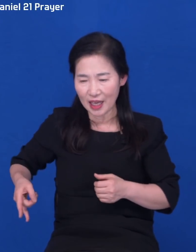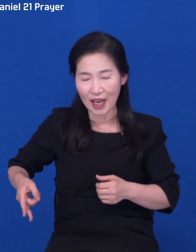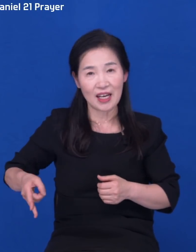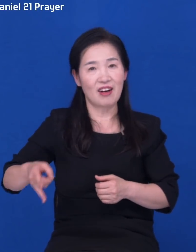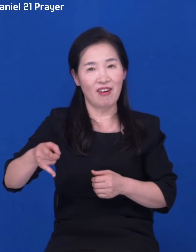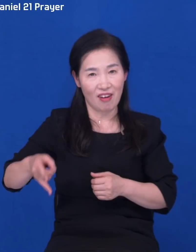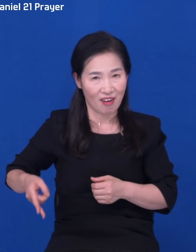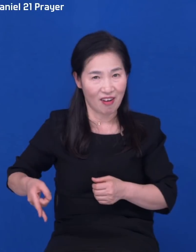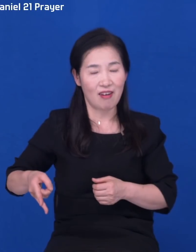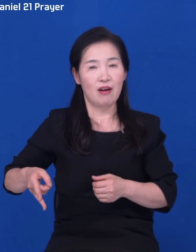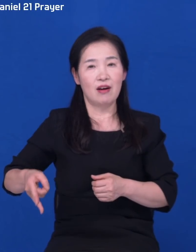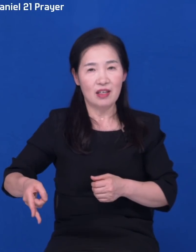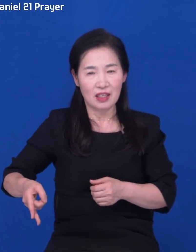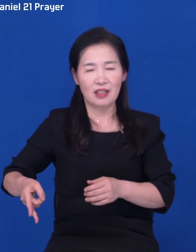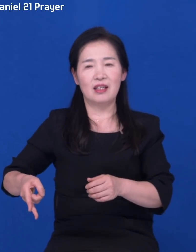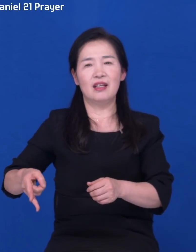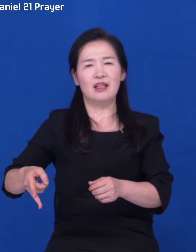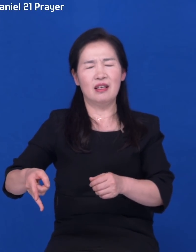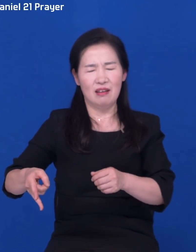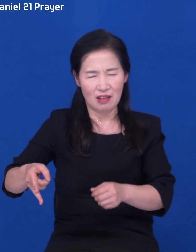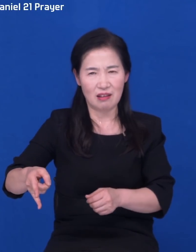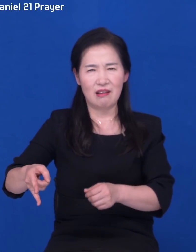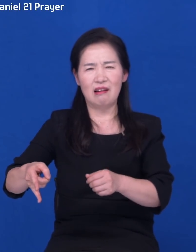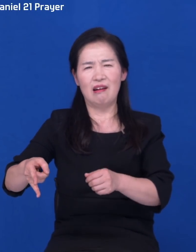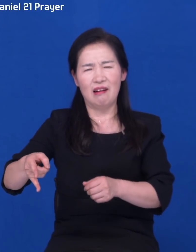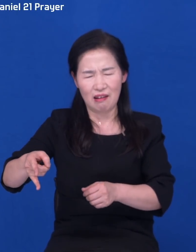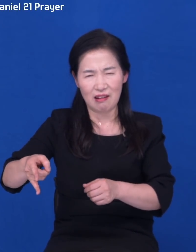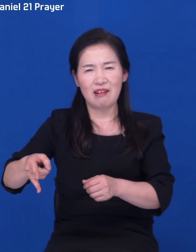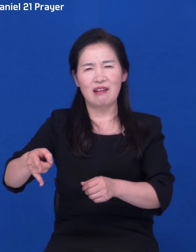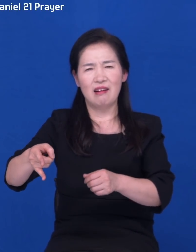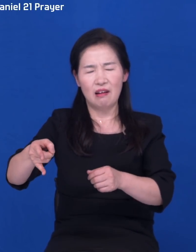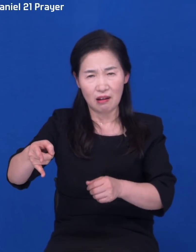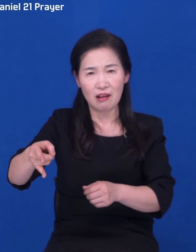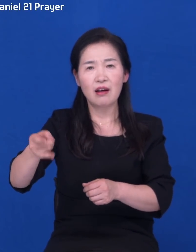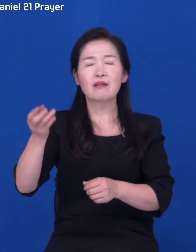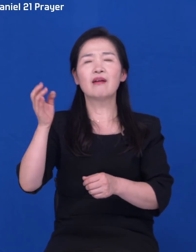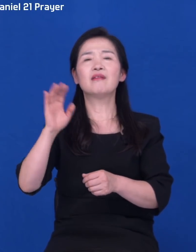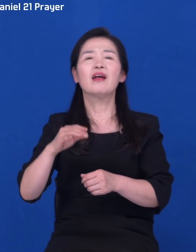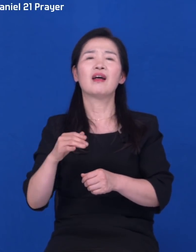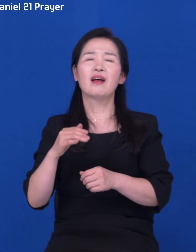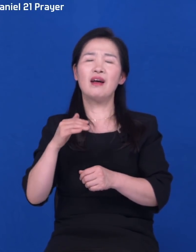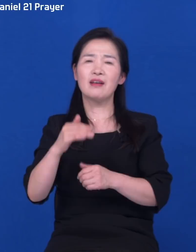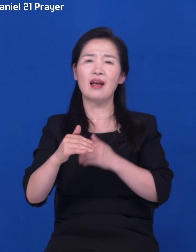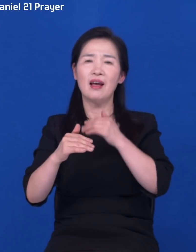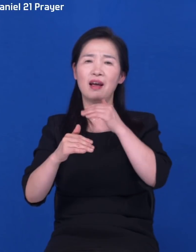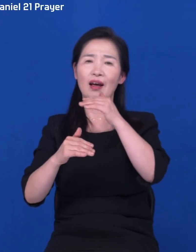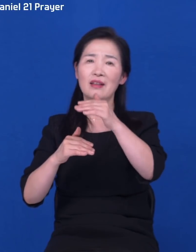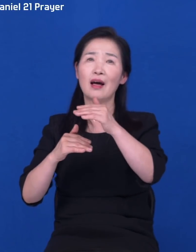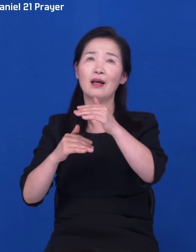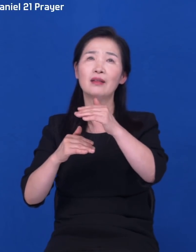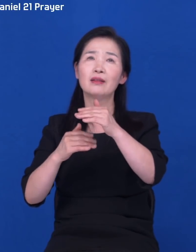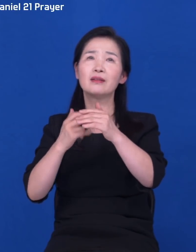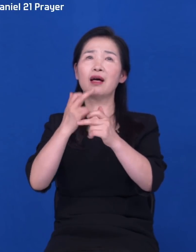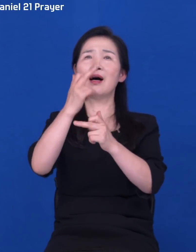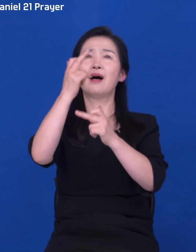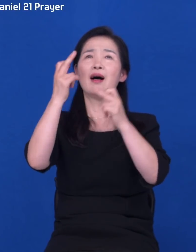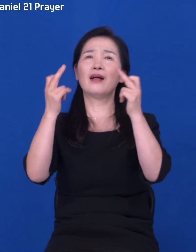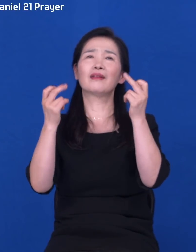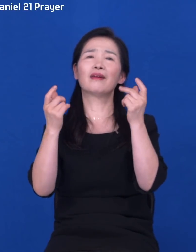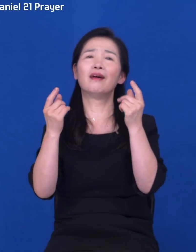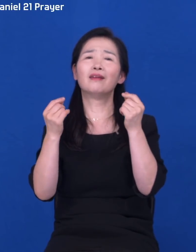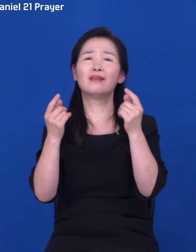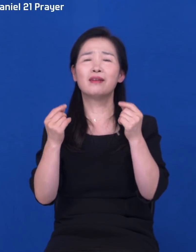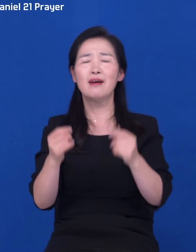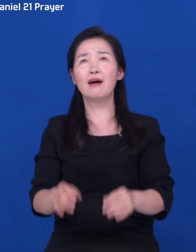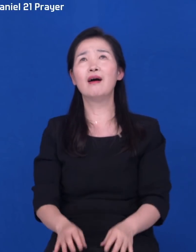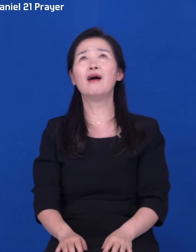진짜 다리 하나는 질질 끌듯이 계단 하나가 그렇게 높은 산인지 몰랐어요. 그때